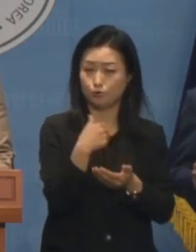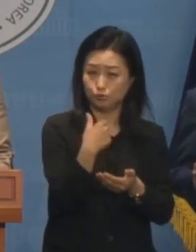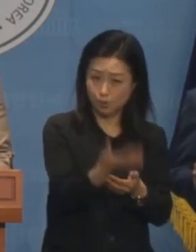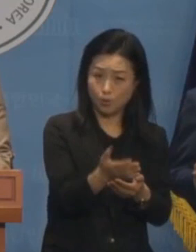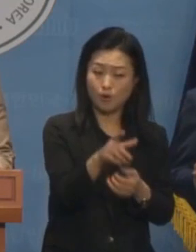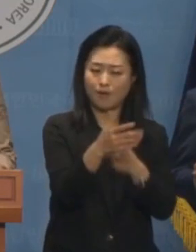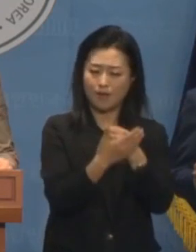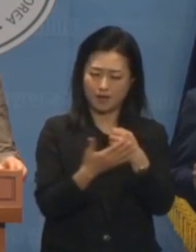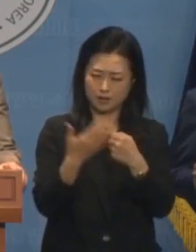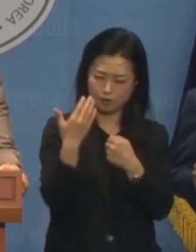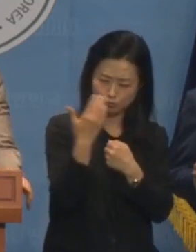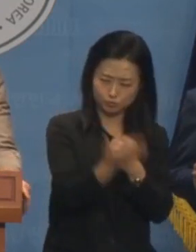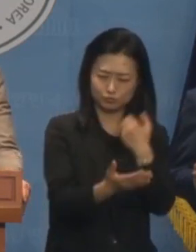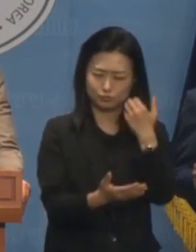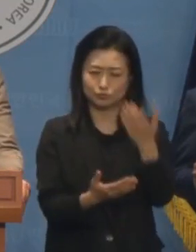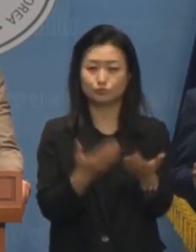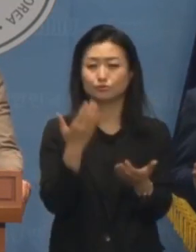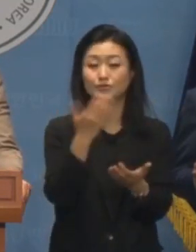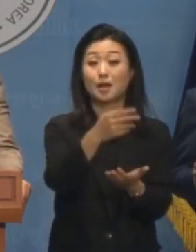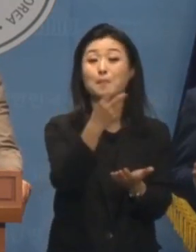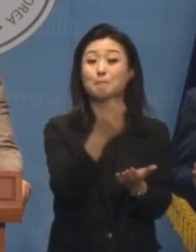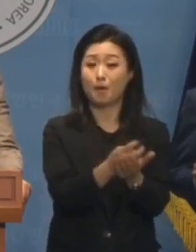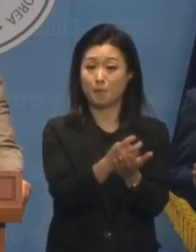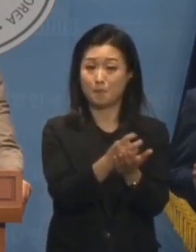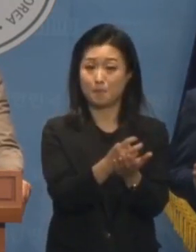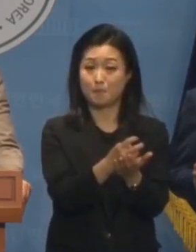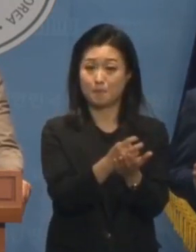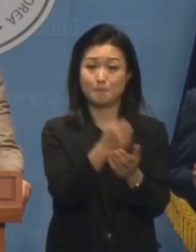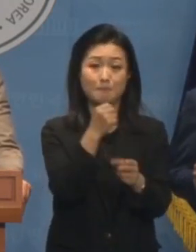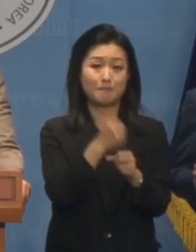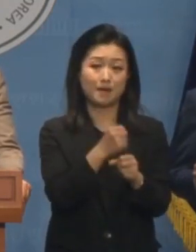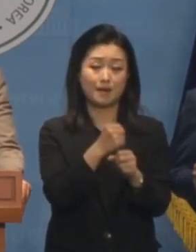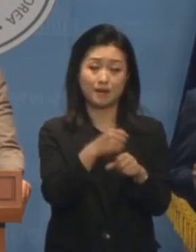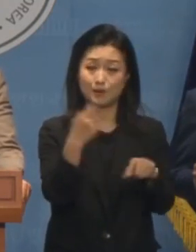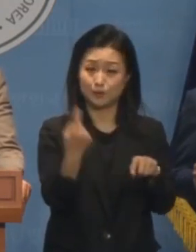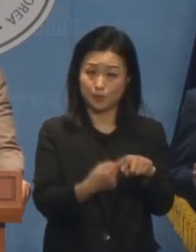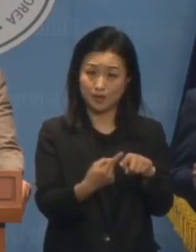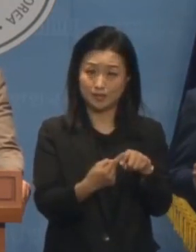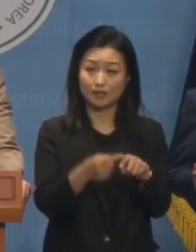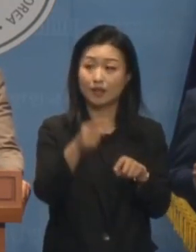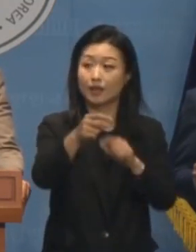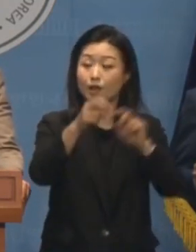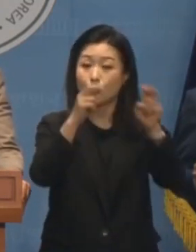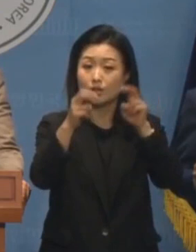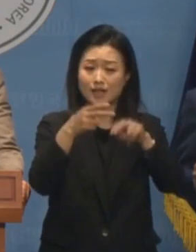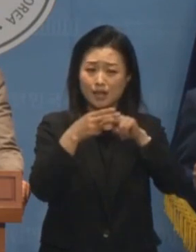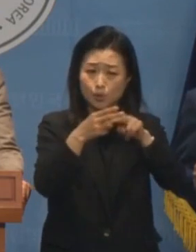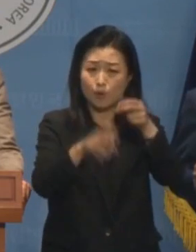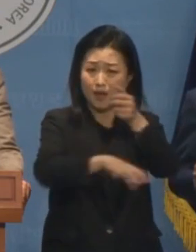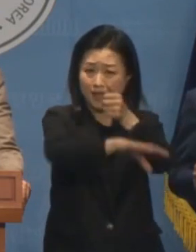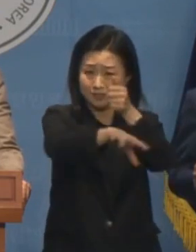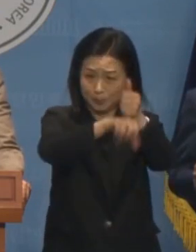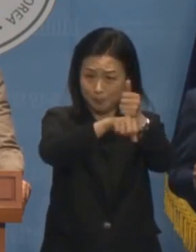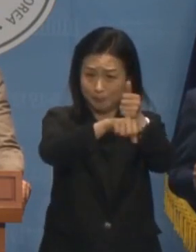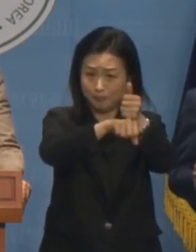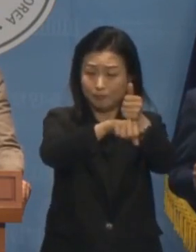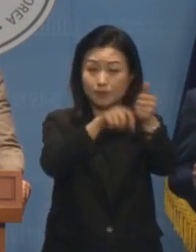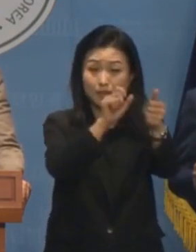플랫폼 업계의 요구를 대변하는 입법을 하려는 것이 아닌가. 이 플랫폼 거대 플랫폼의 독과점 남용행위 불공정이기